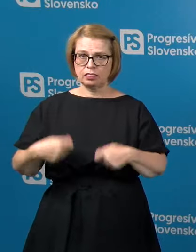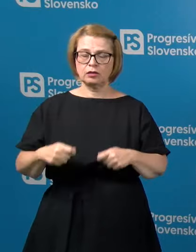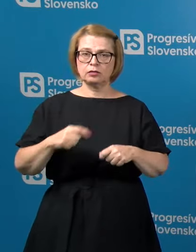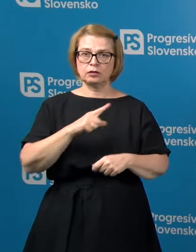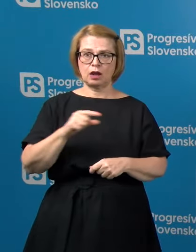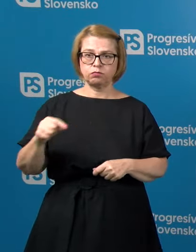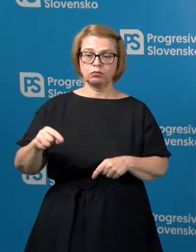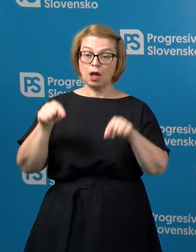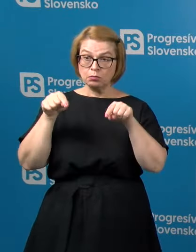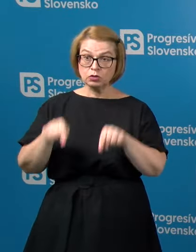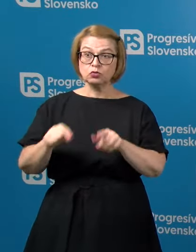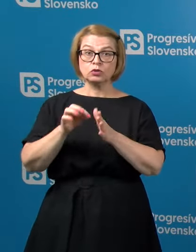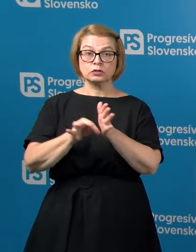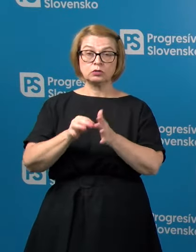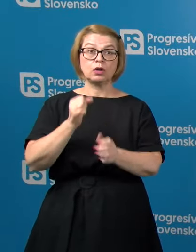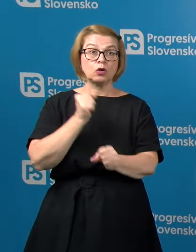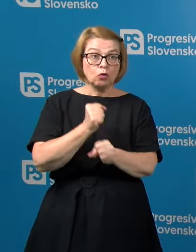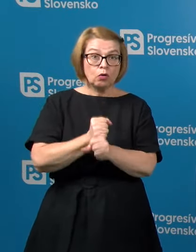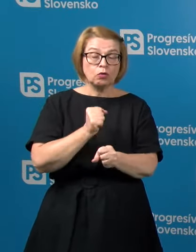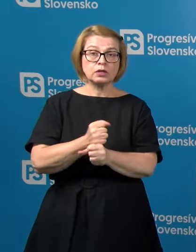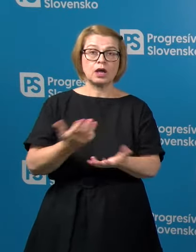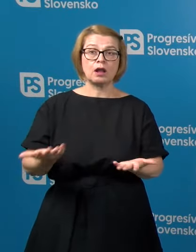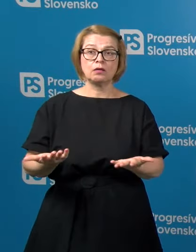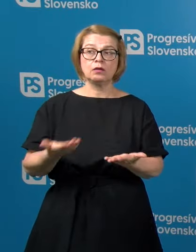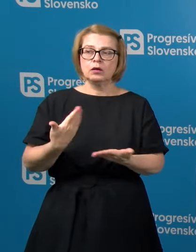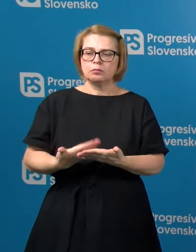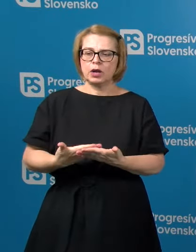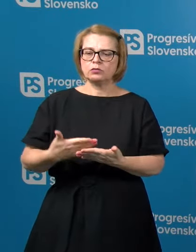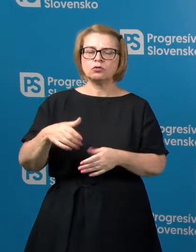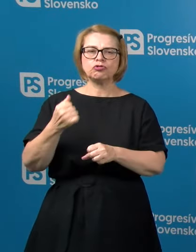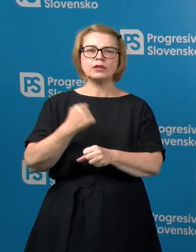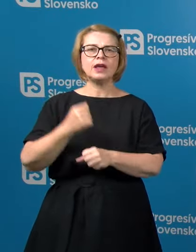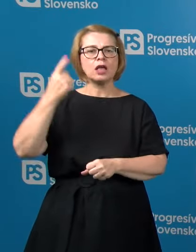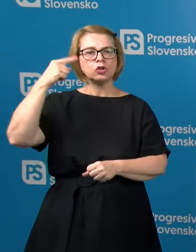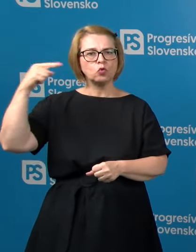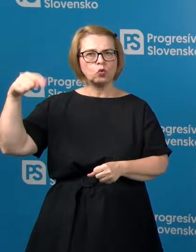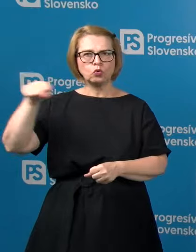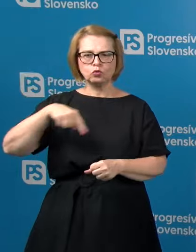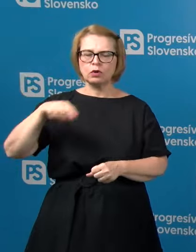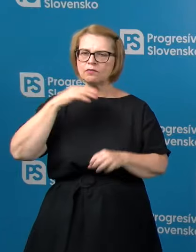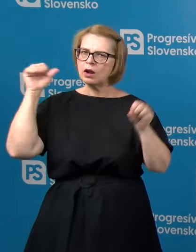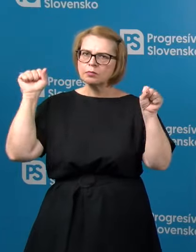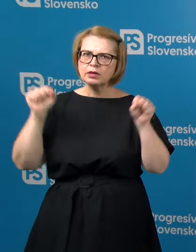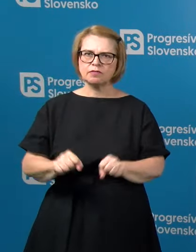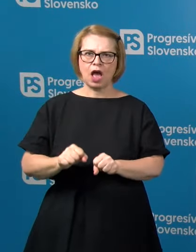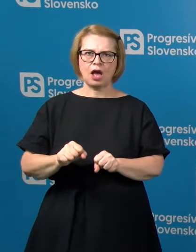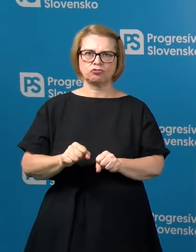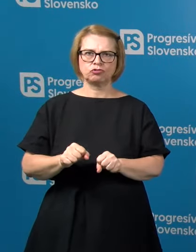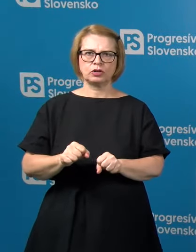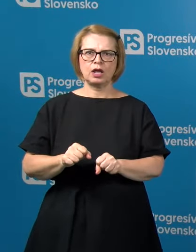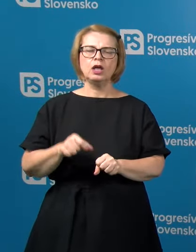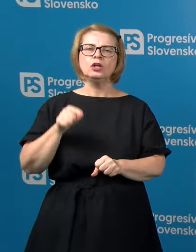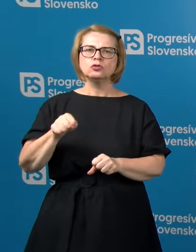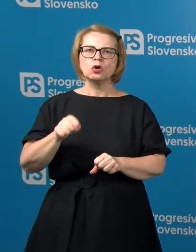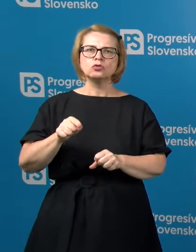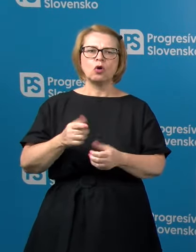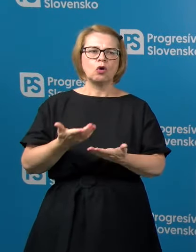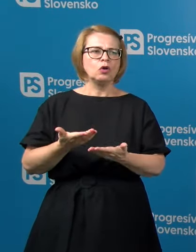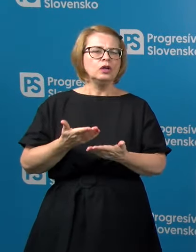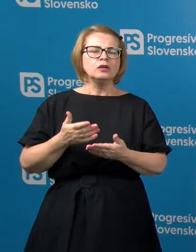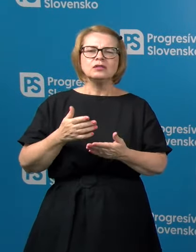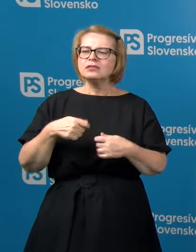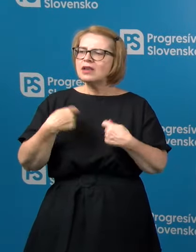tejto situácii konal, pretože dianie v kultúre je dnes natoľko závažné, že hýbe celou spoločnosťou